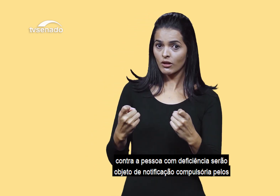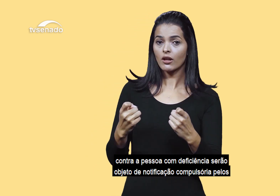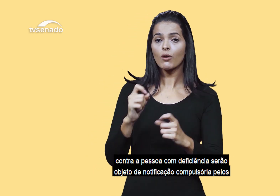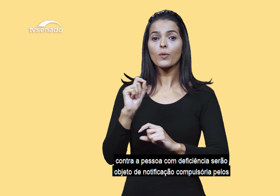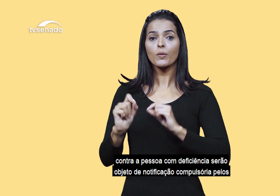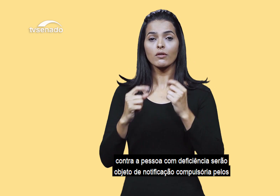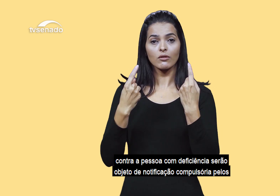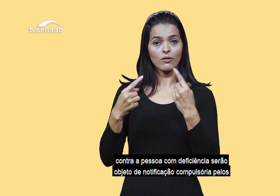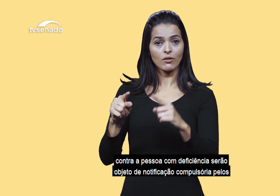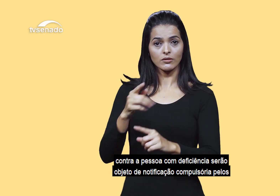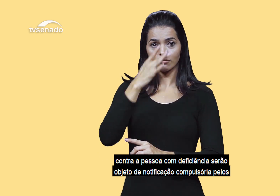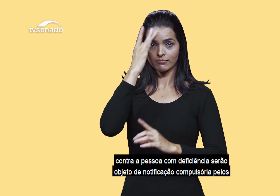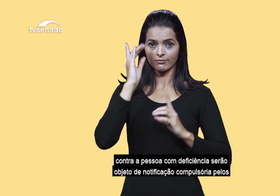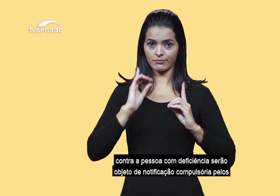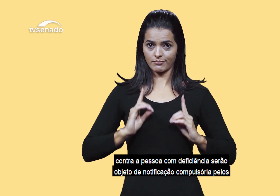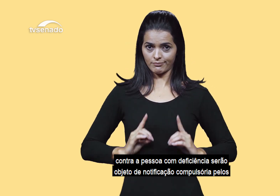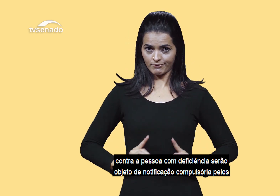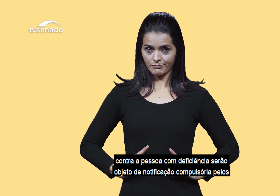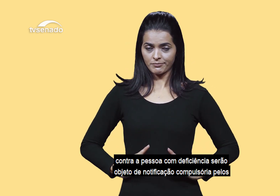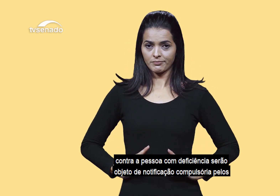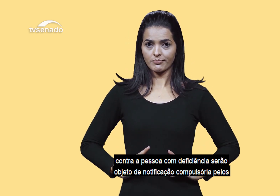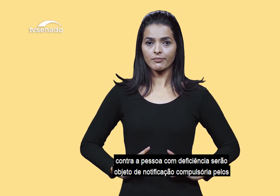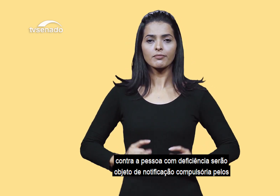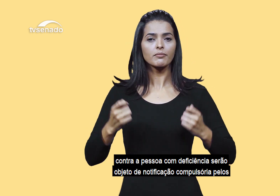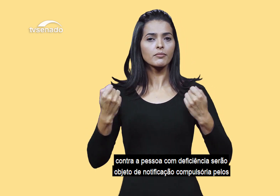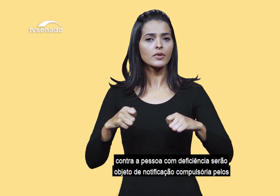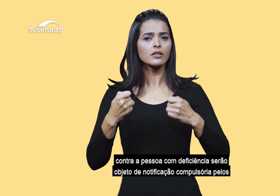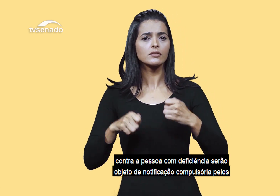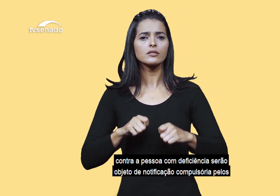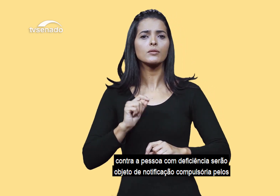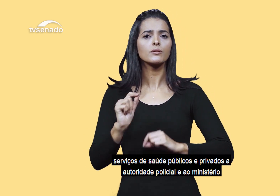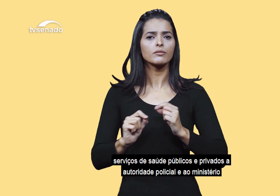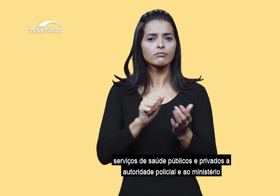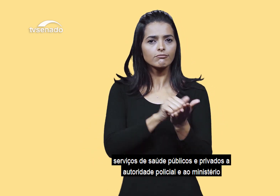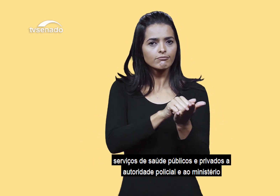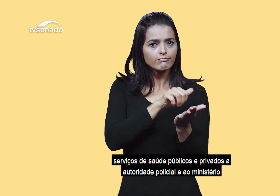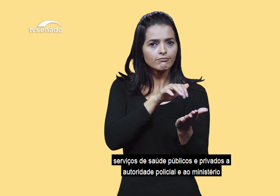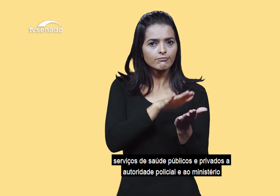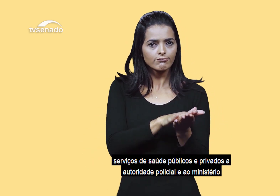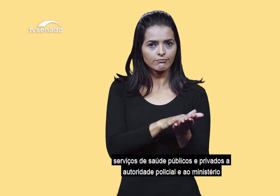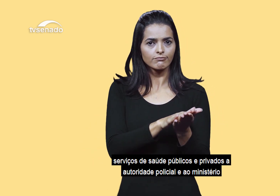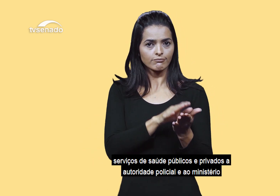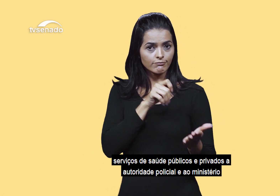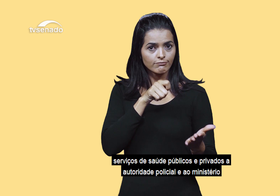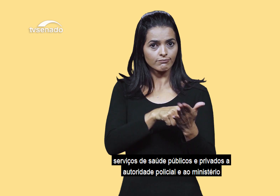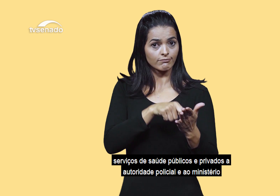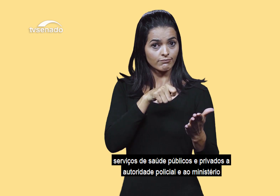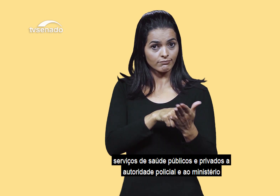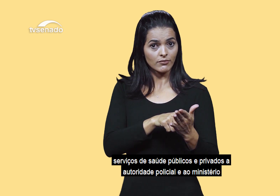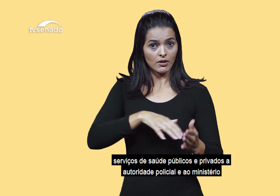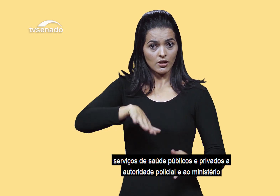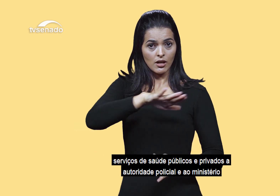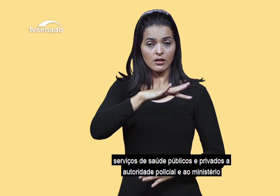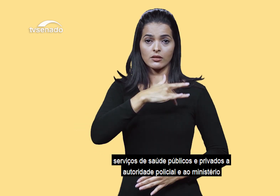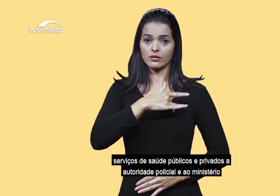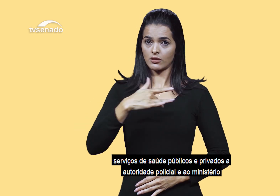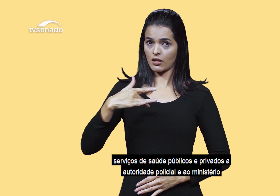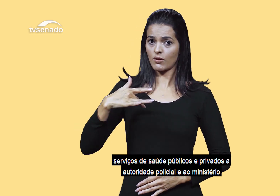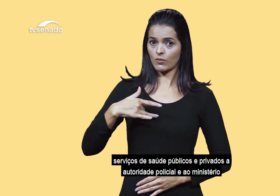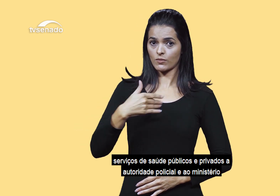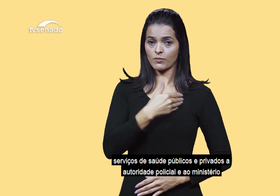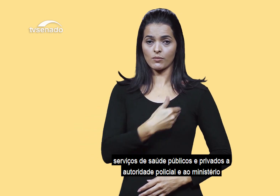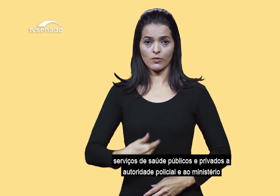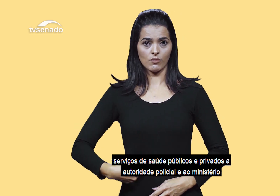com deficiência serão objeto de notificação compulsória pelos serviços de saúde públicos e privados à